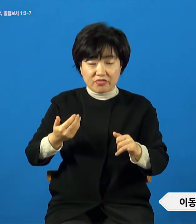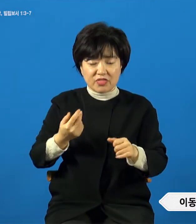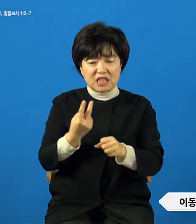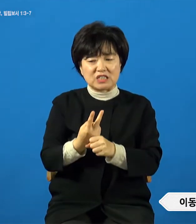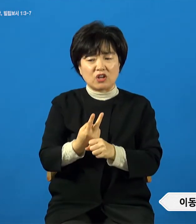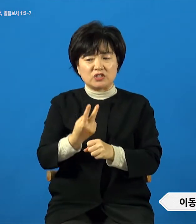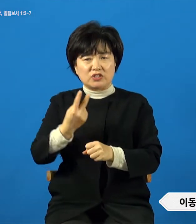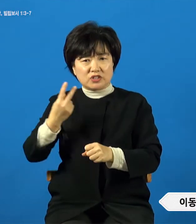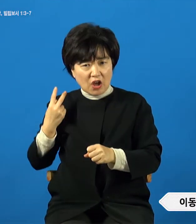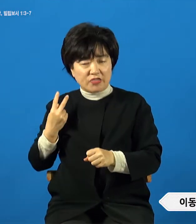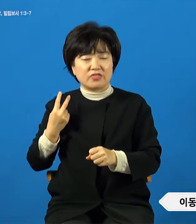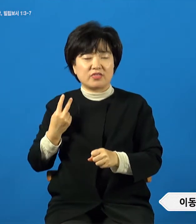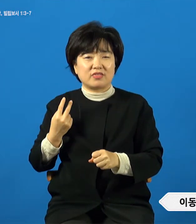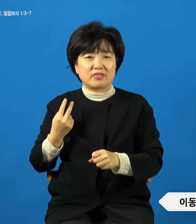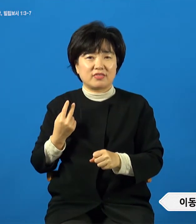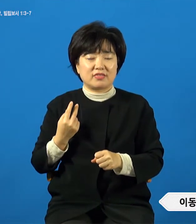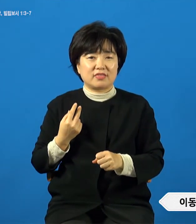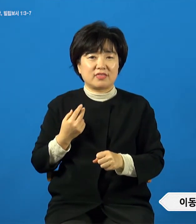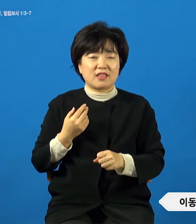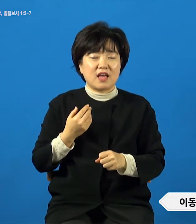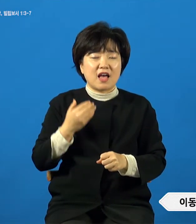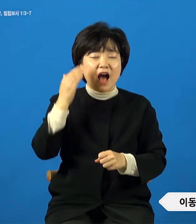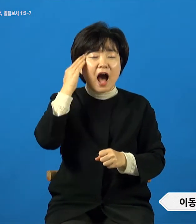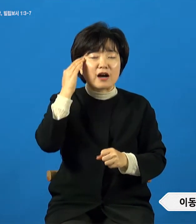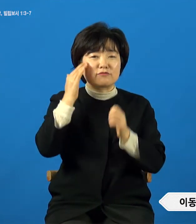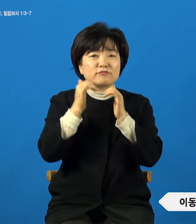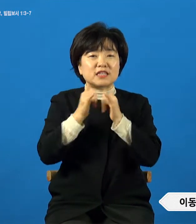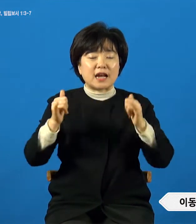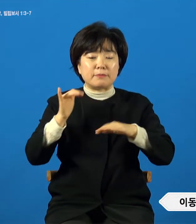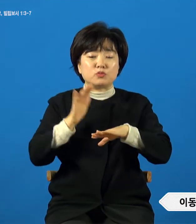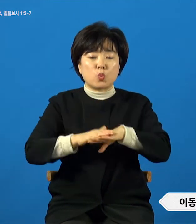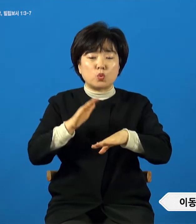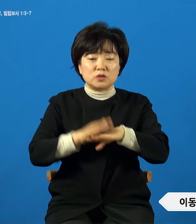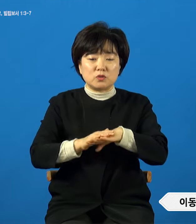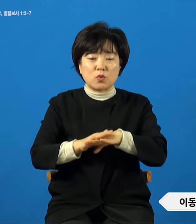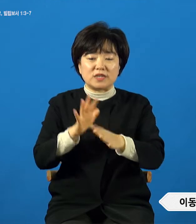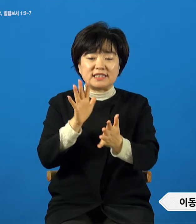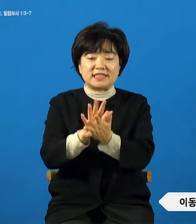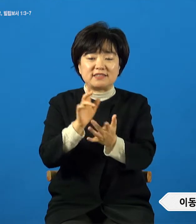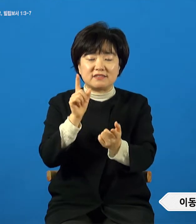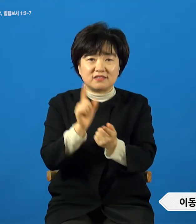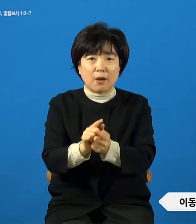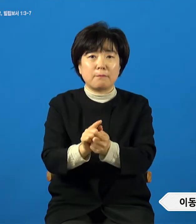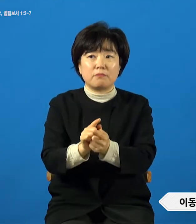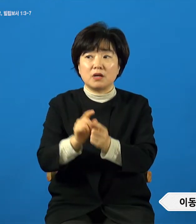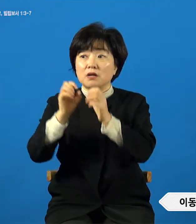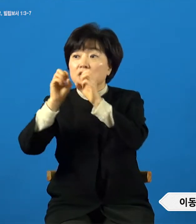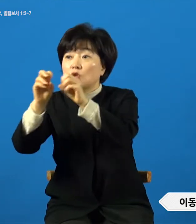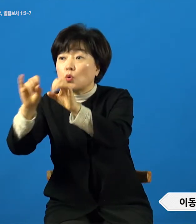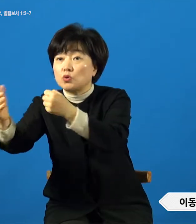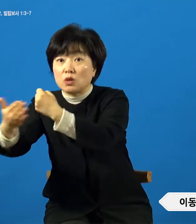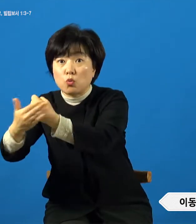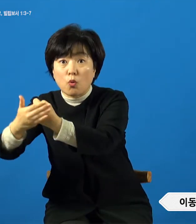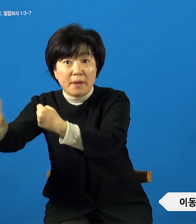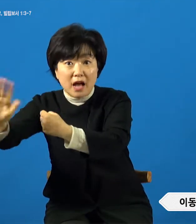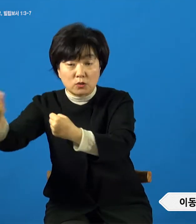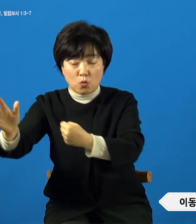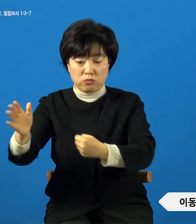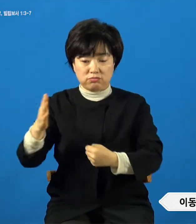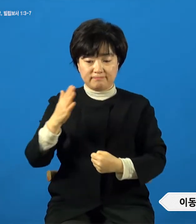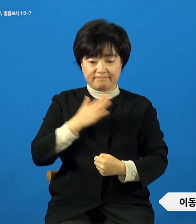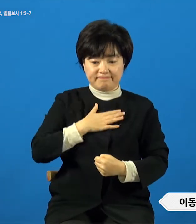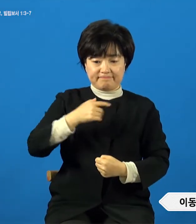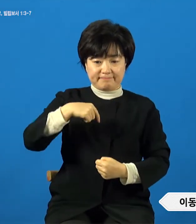2년 전에 우리 조상들의 손에 의해서 친히 자생적으로 선교사의 힘이 아니라 우리들이 스스로